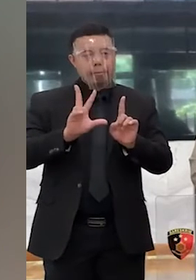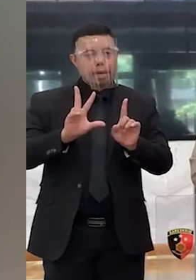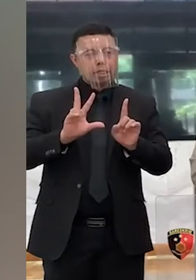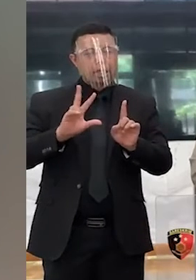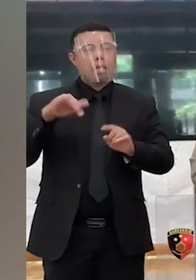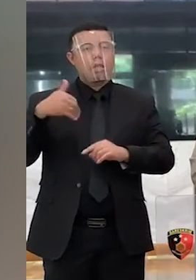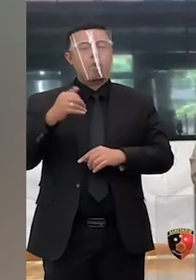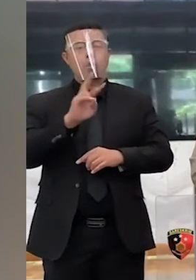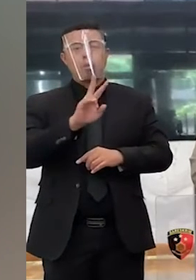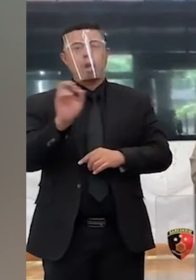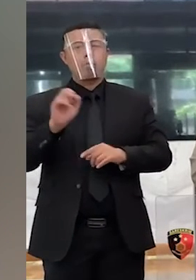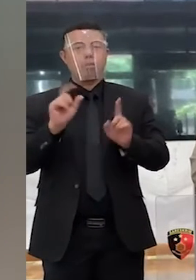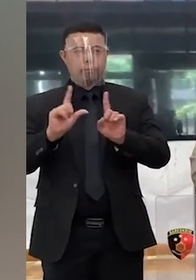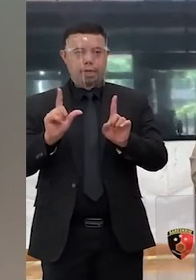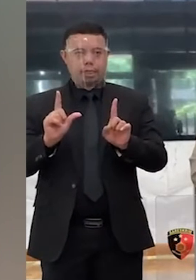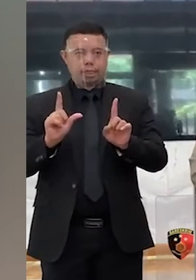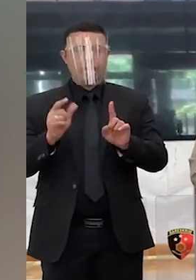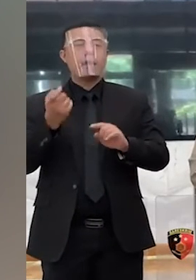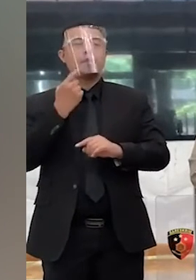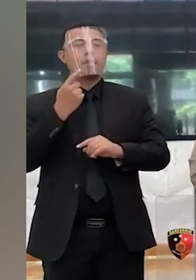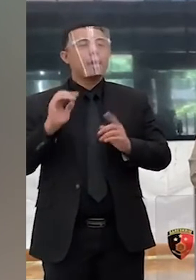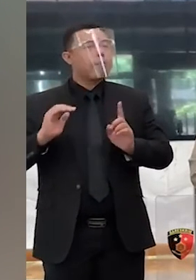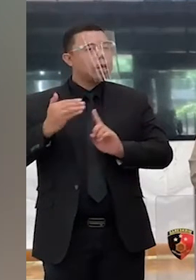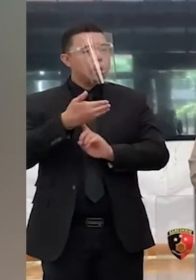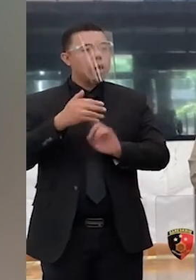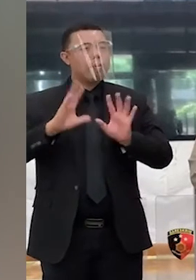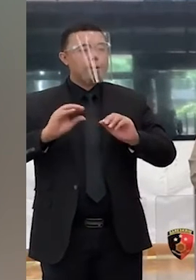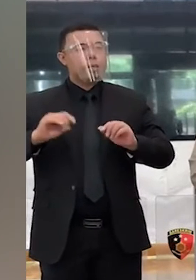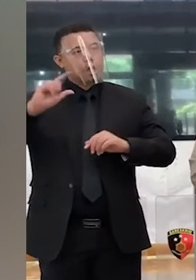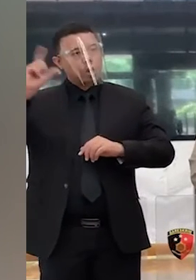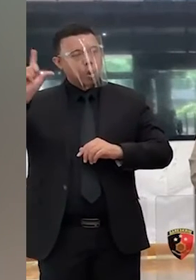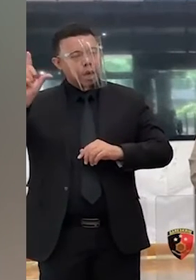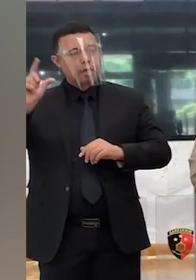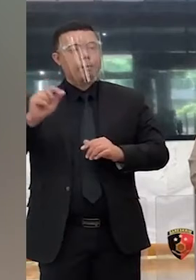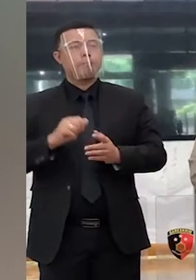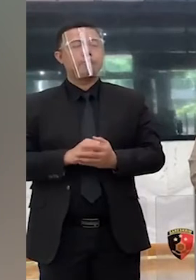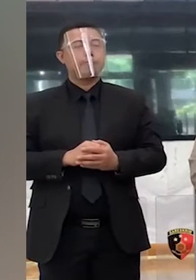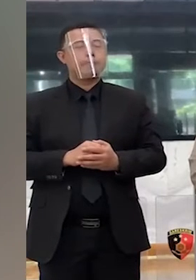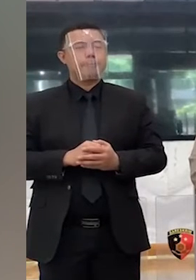18 tahun 2017 tentang perlindungan pekerja migran Indonesia.